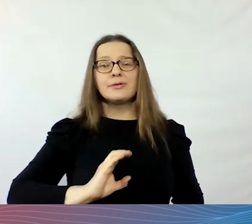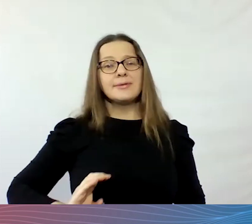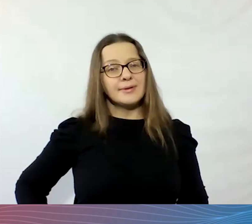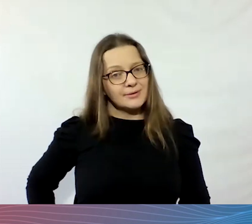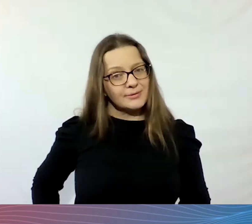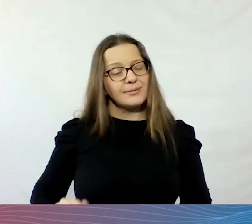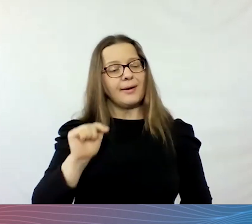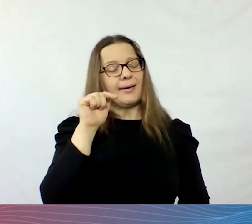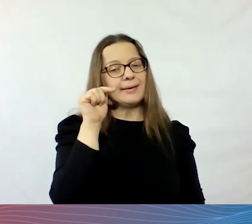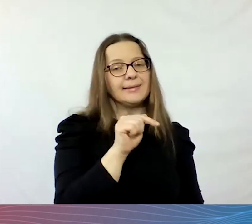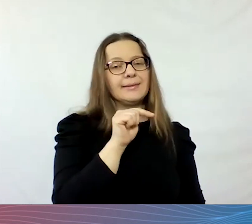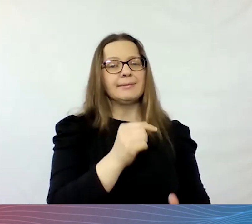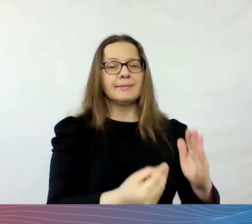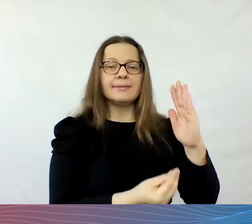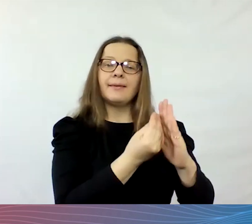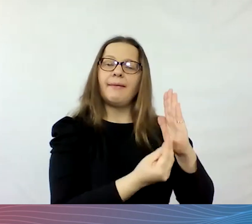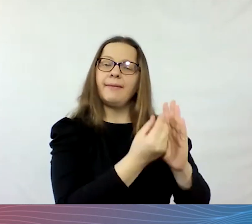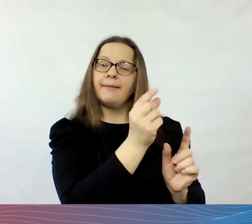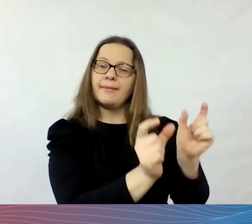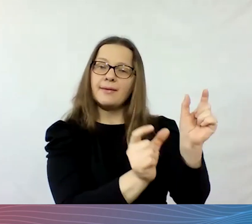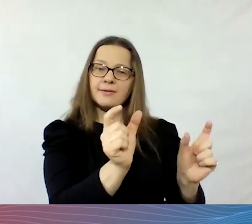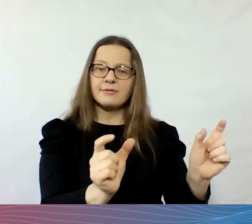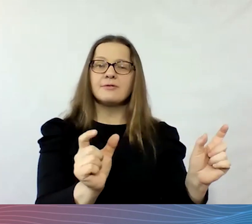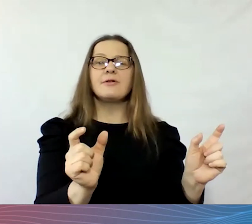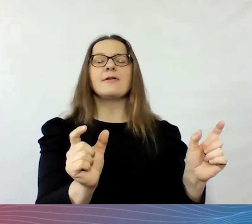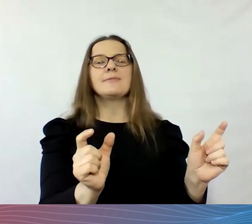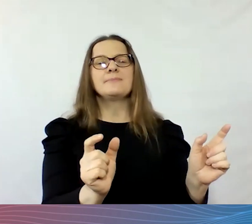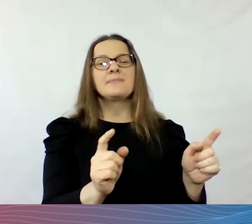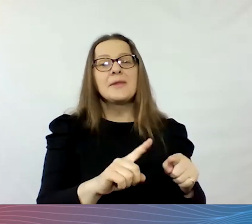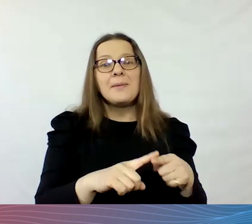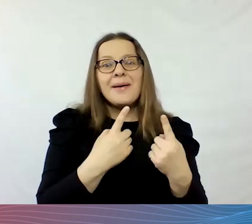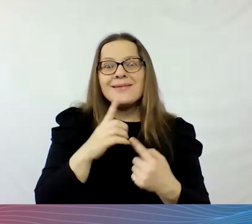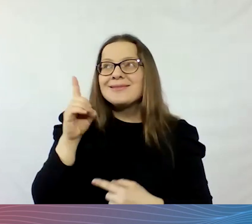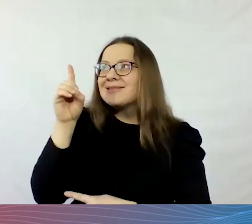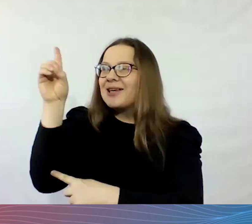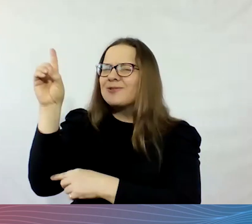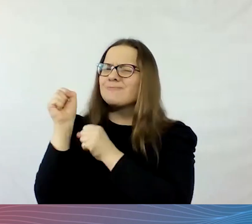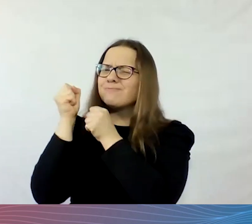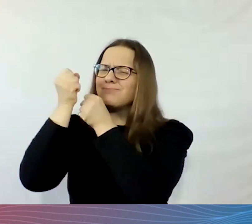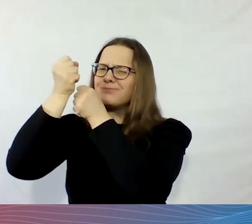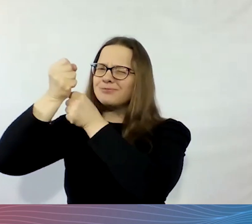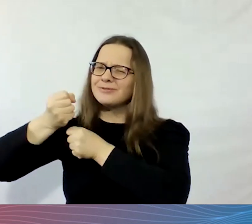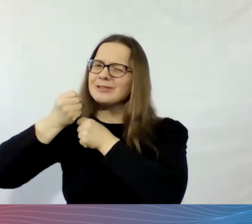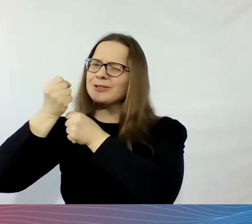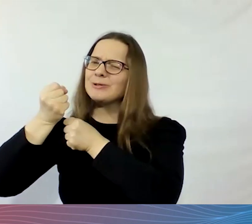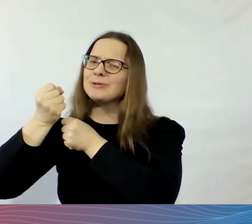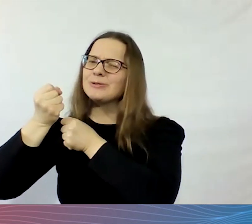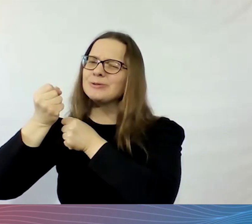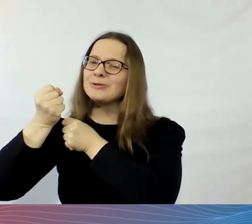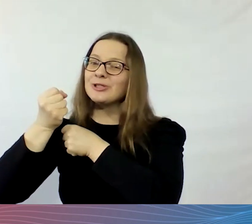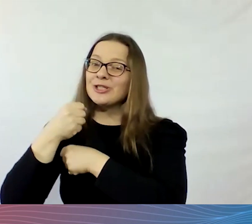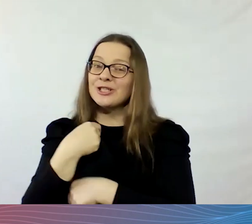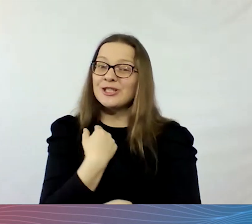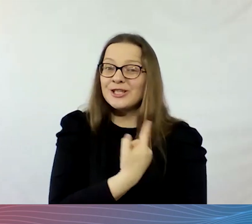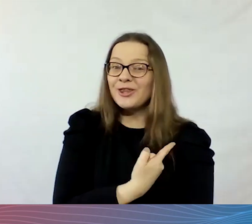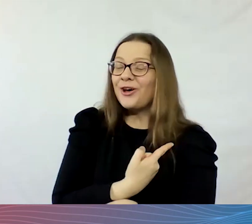que o homem não consegue fazer. Mas Deus, com seu poder, quando acionamos pela fé, crendo